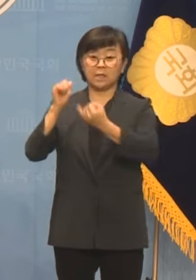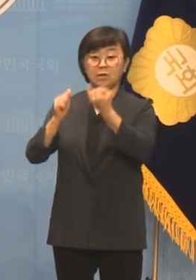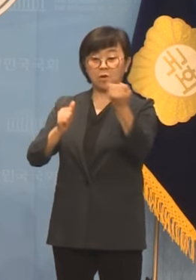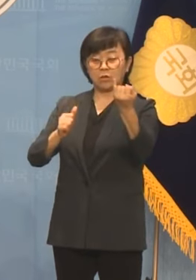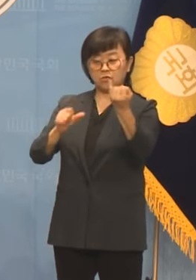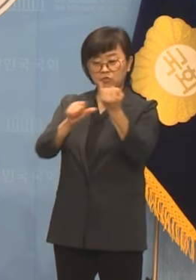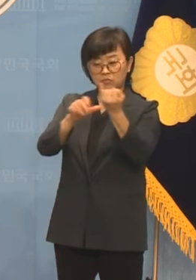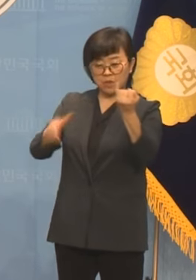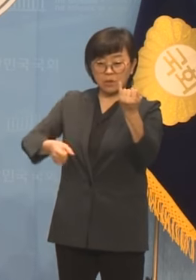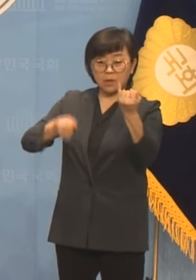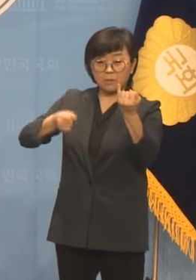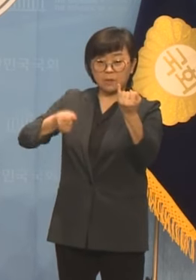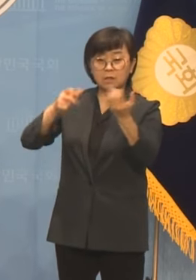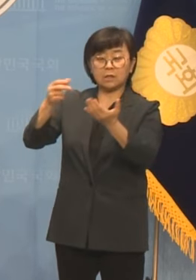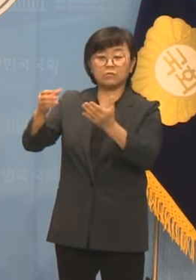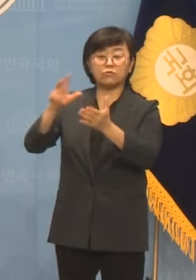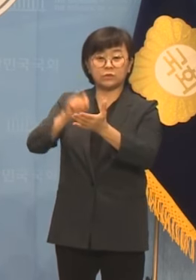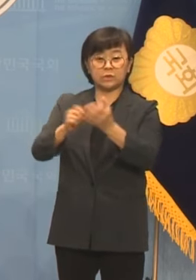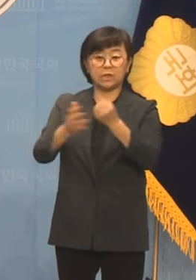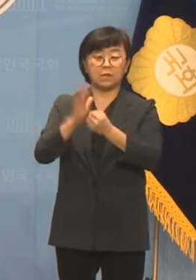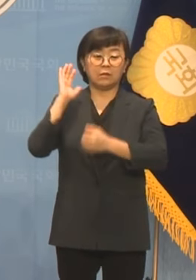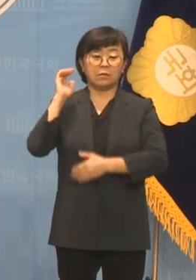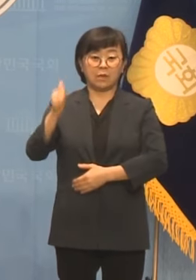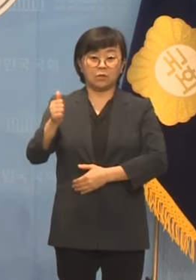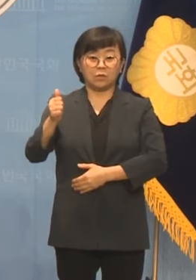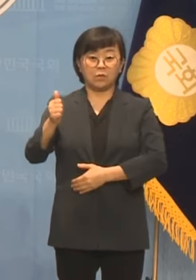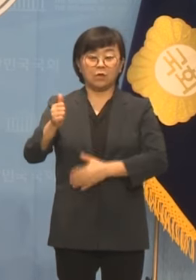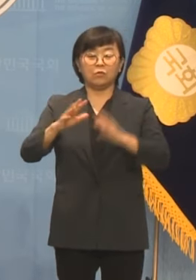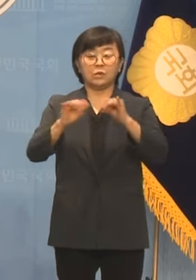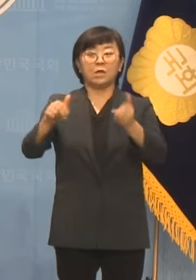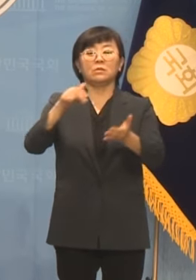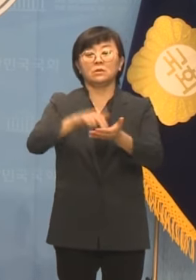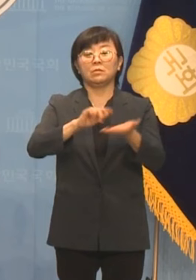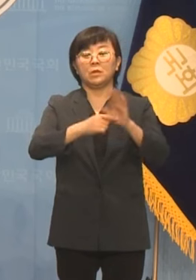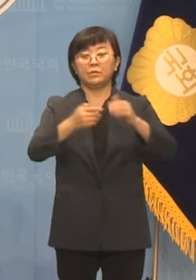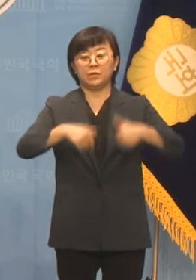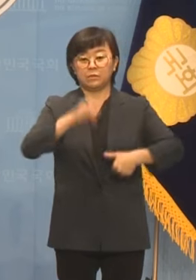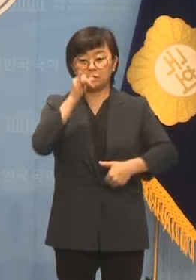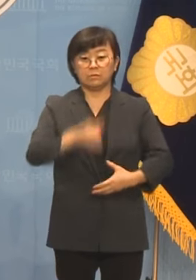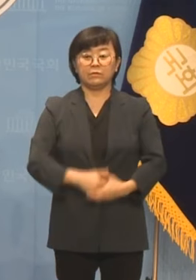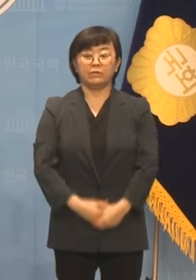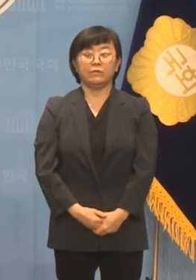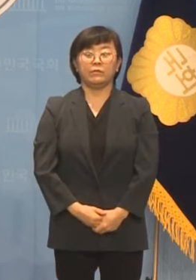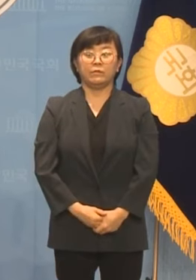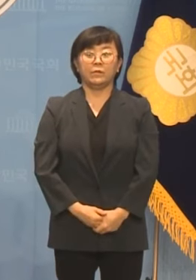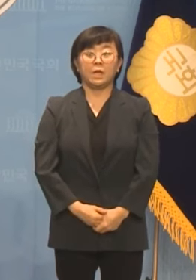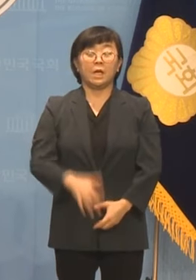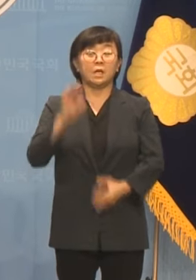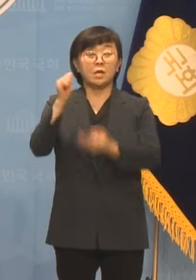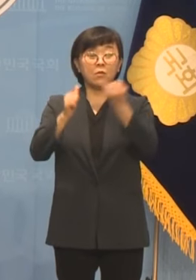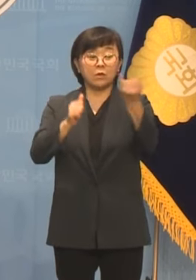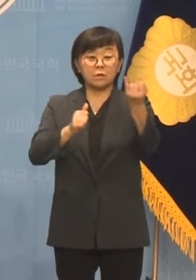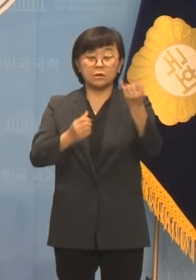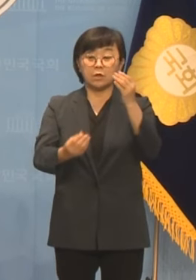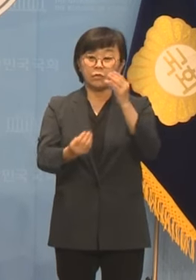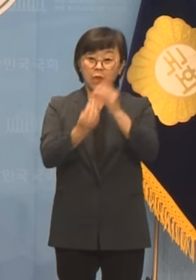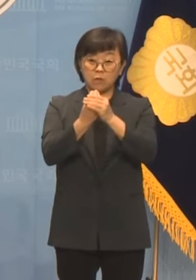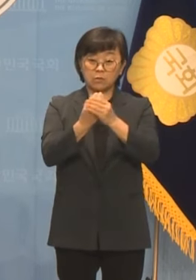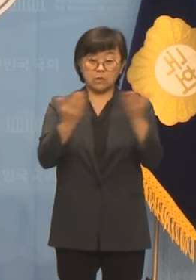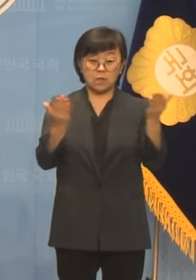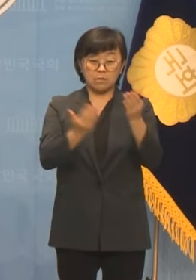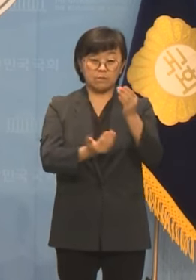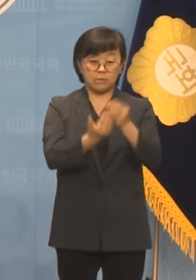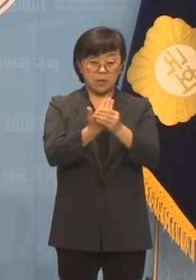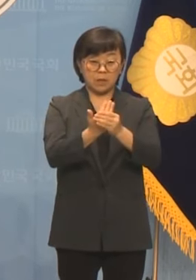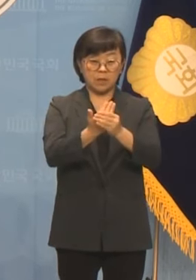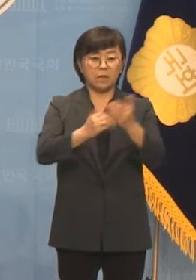명품가방 수수 윤석열 대통령은 국민 앞에 입장을 밝혀야 합니다 김건희 여사 뇌물 수수 사건이